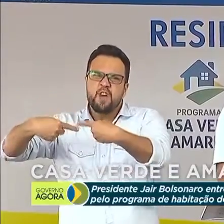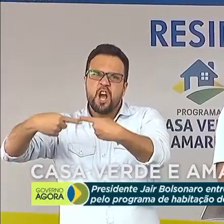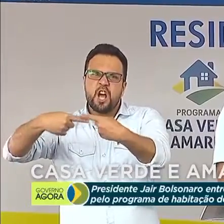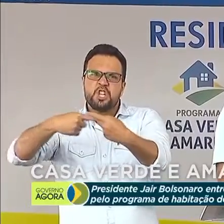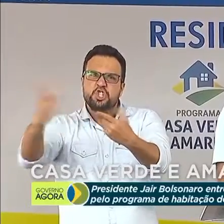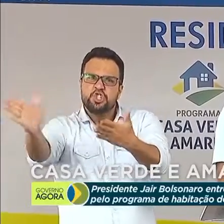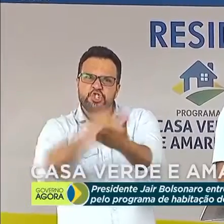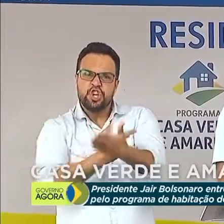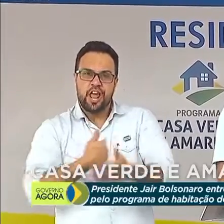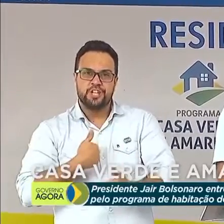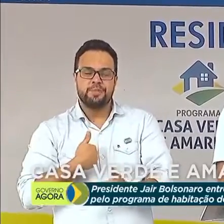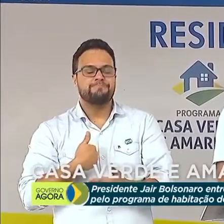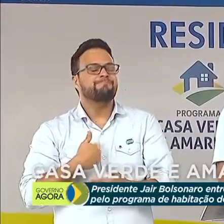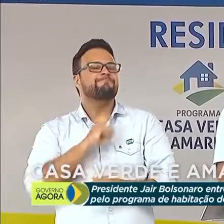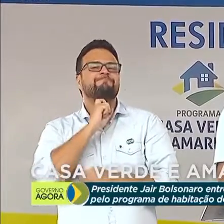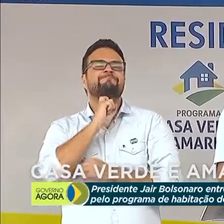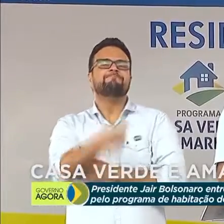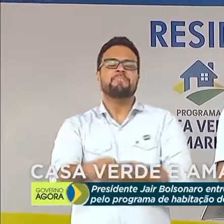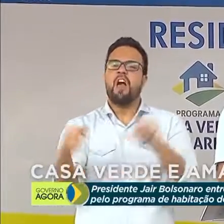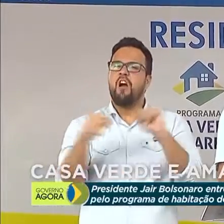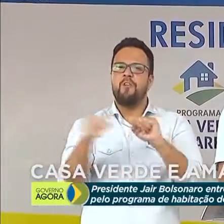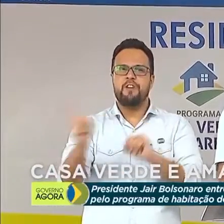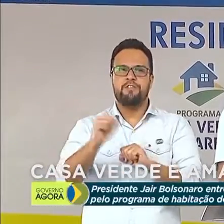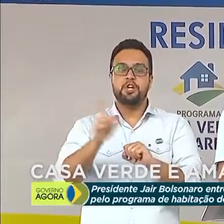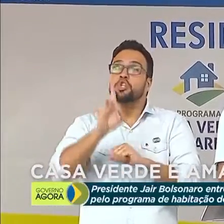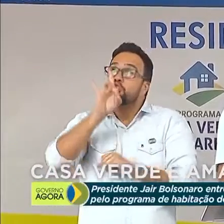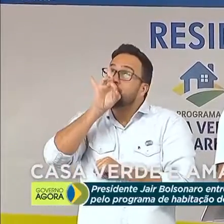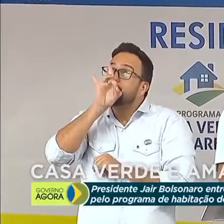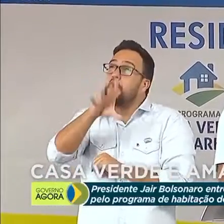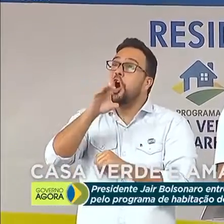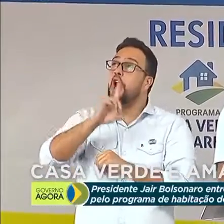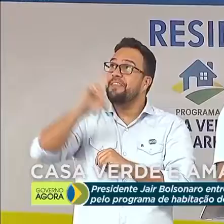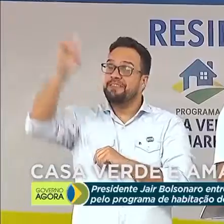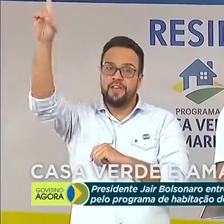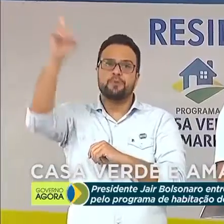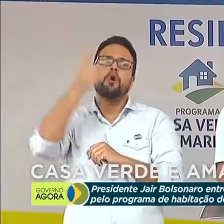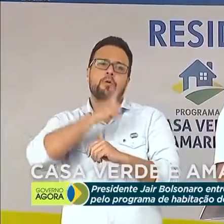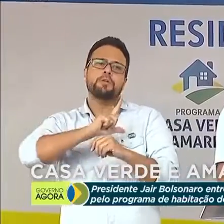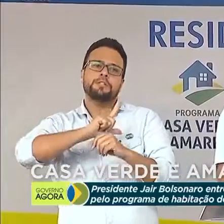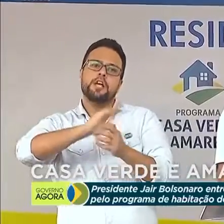Somente Deus me tira daquela cadeira.